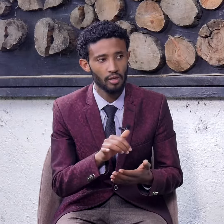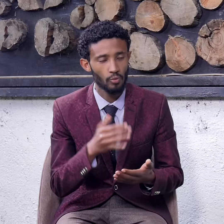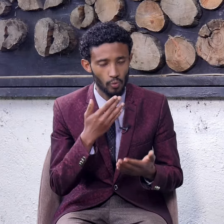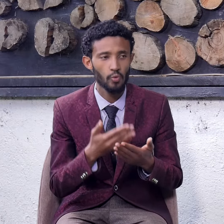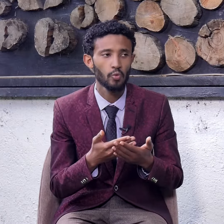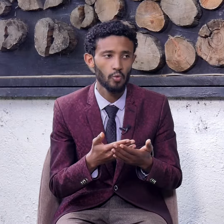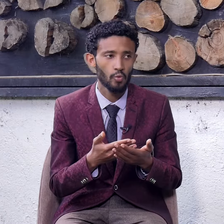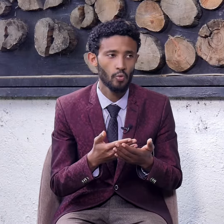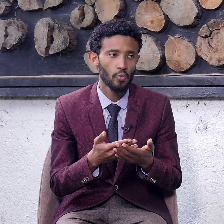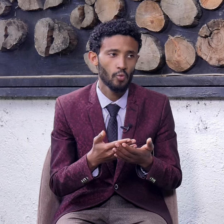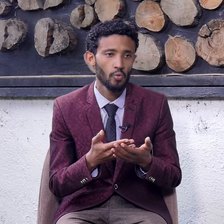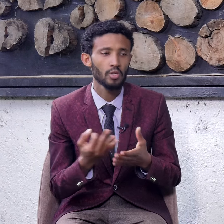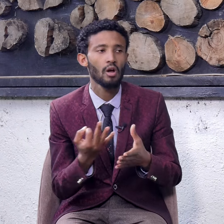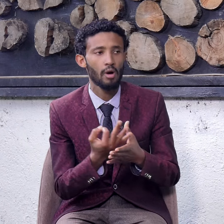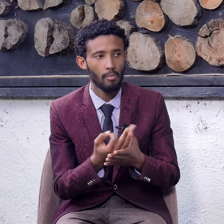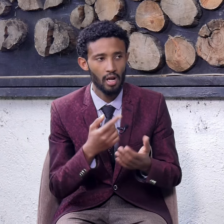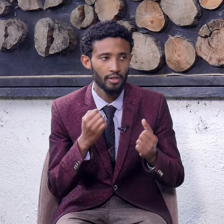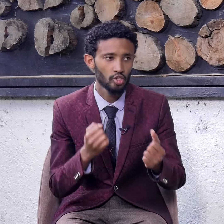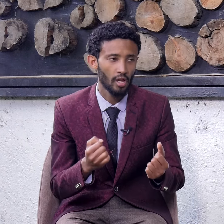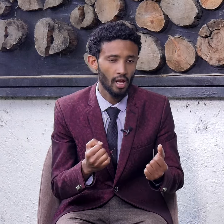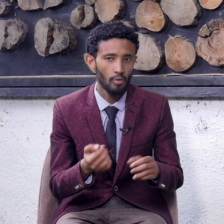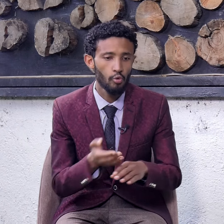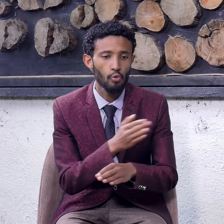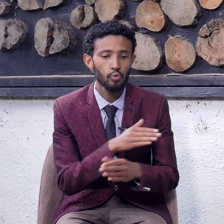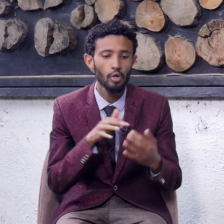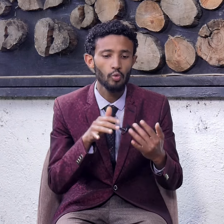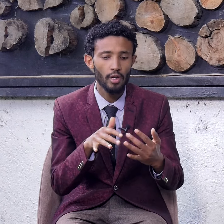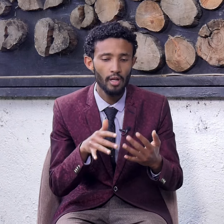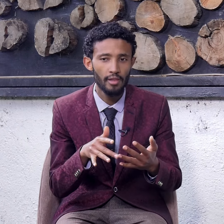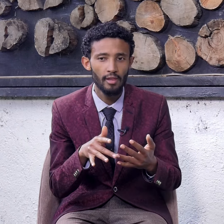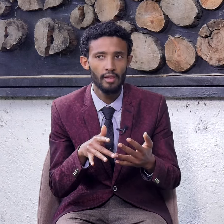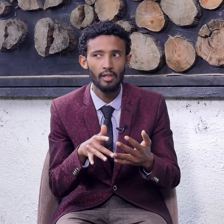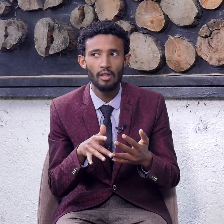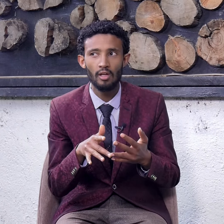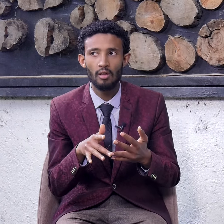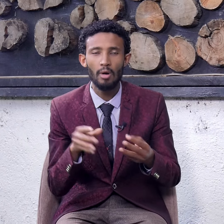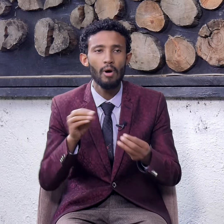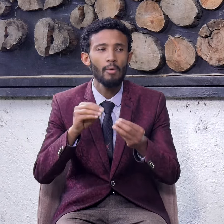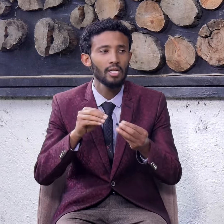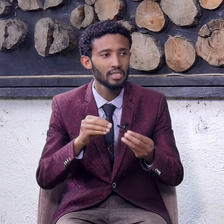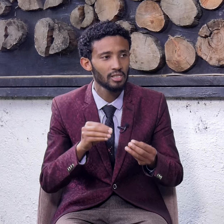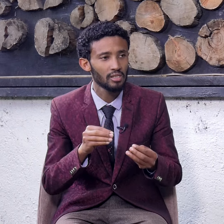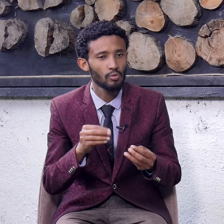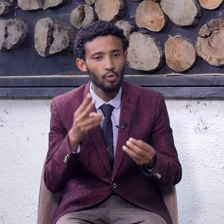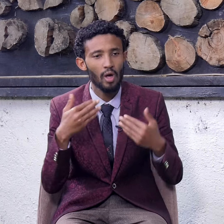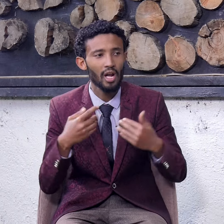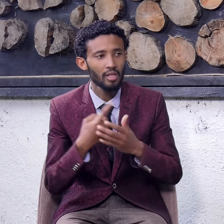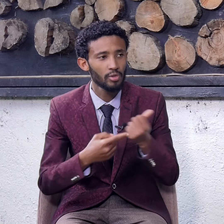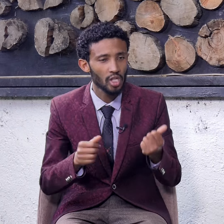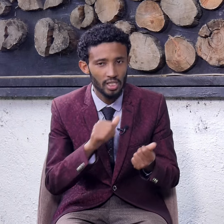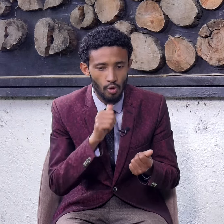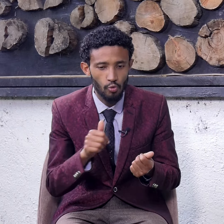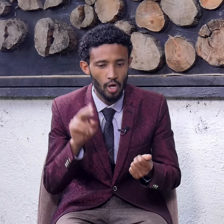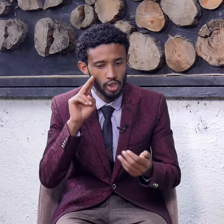በዚህ አይነት ጥሩ ዘገባ ማለት ይቻላል። በወቅቱ ሁለቱ ወርደት መባባስ ሁለቱ